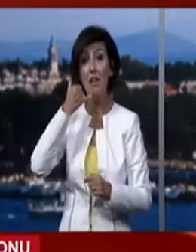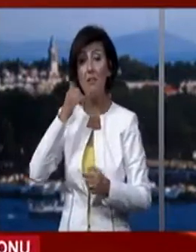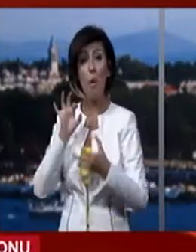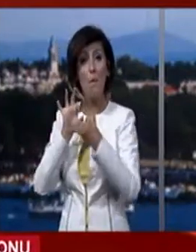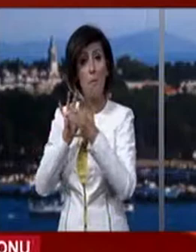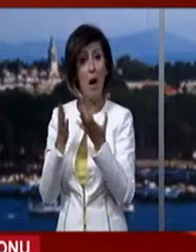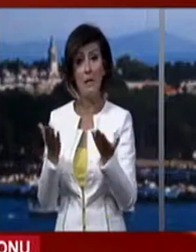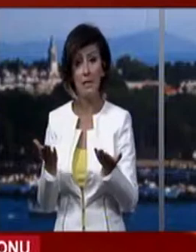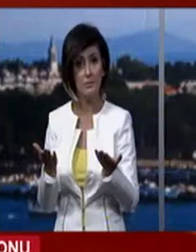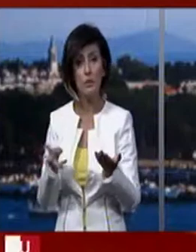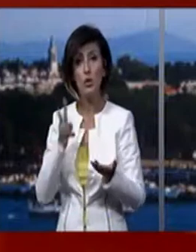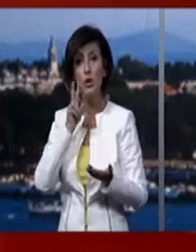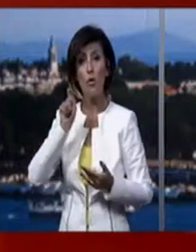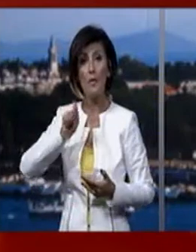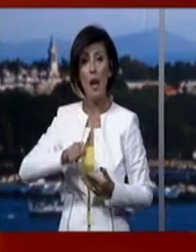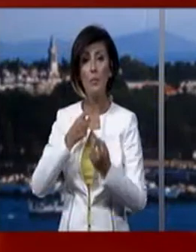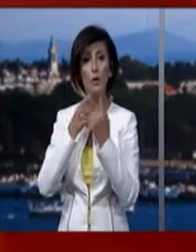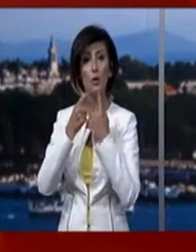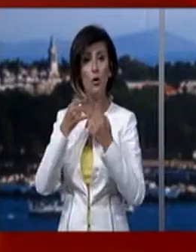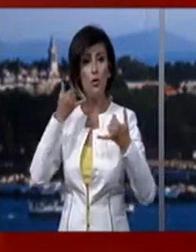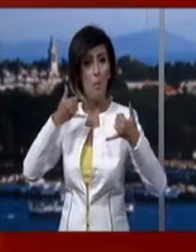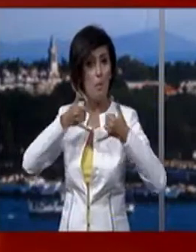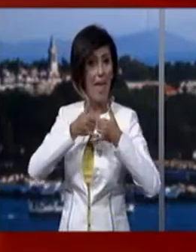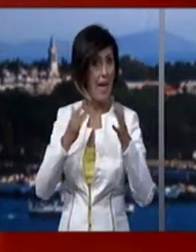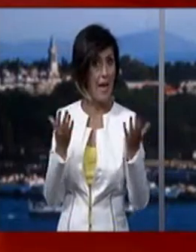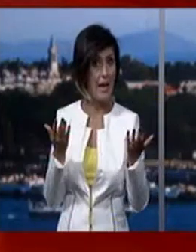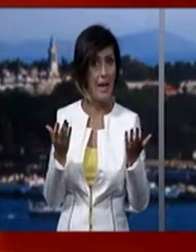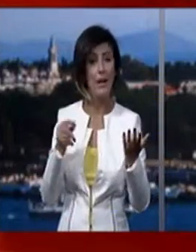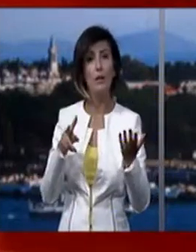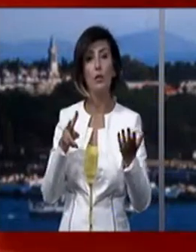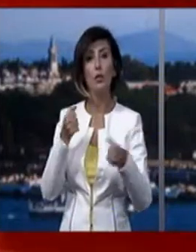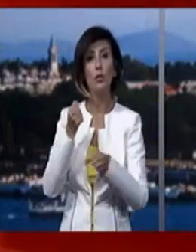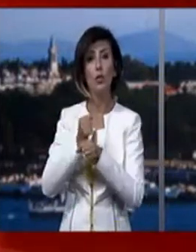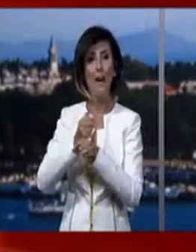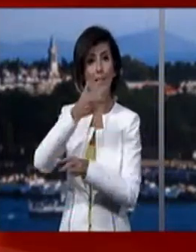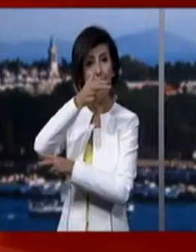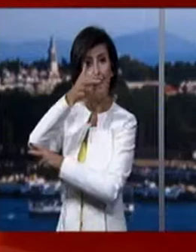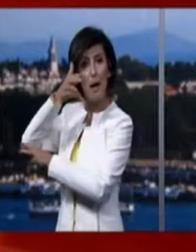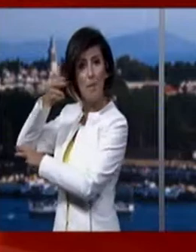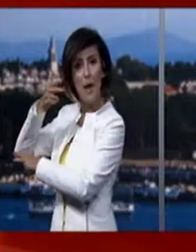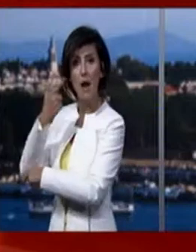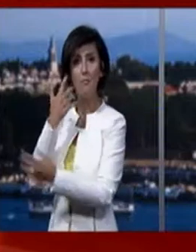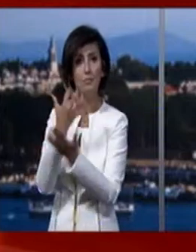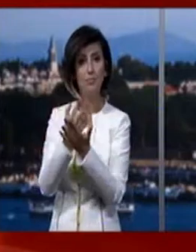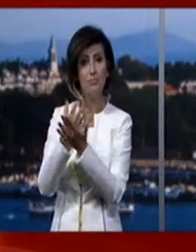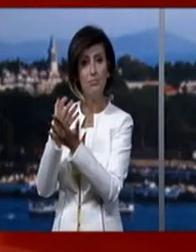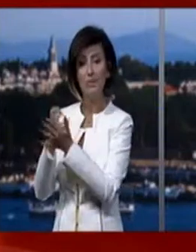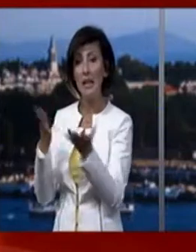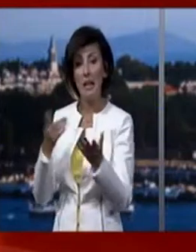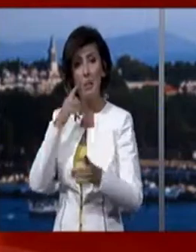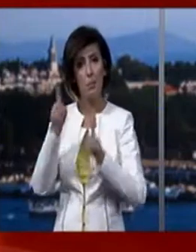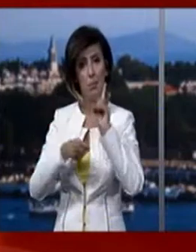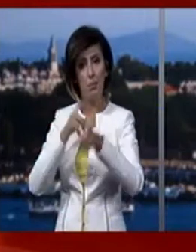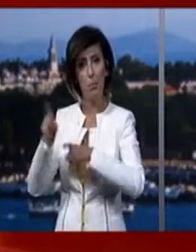bağlantıları, son yaptıkları görüşmeler ve güvenlik kameralarına yansıyan görüntüleri de tespit ediliyor ve